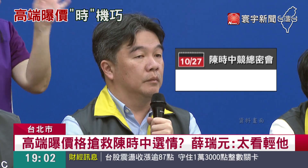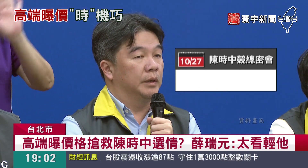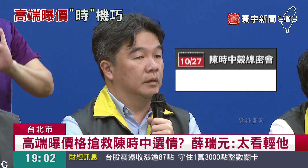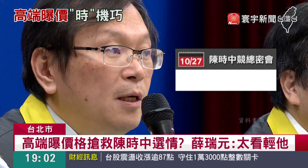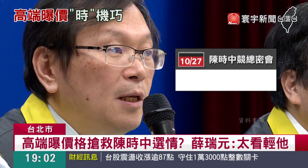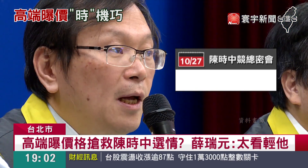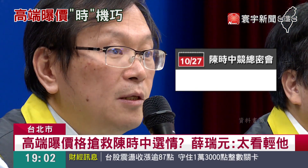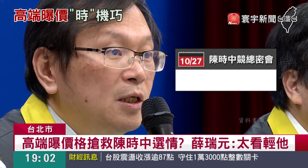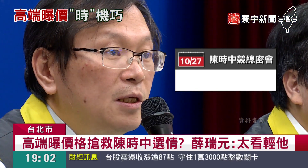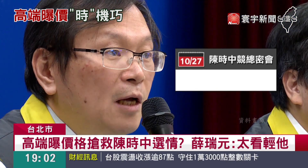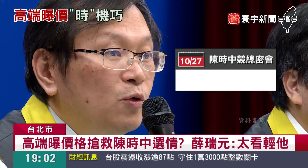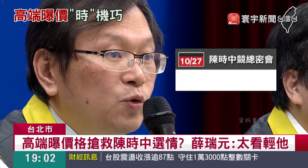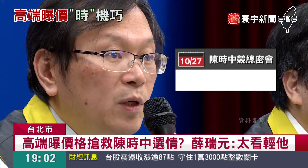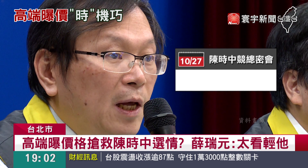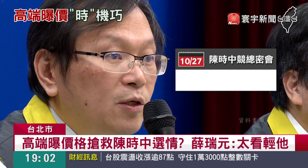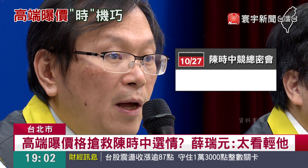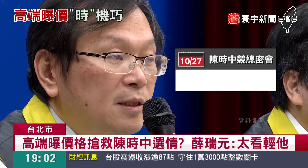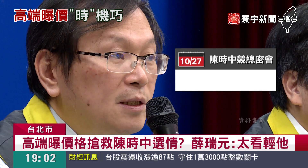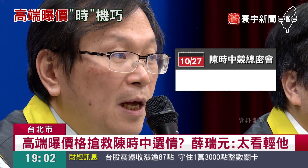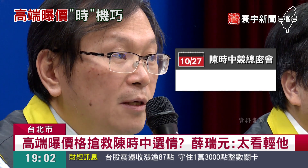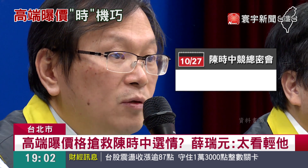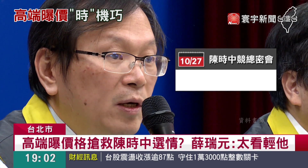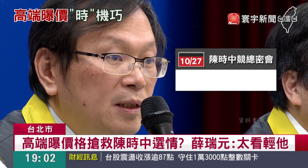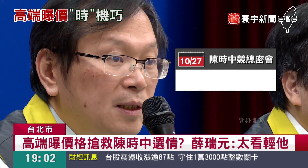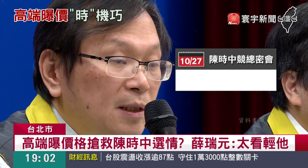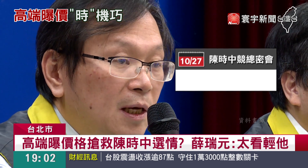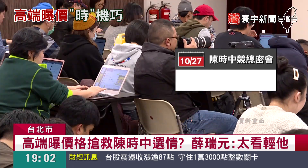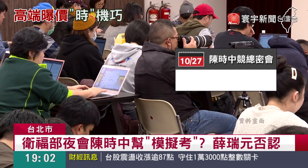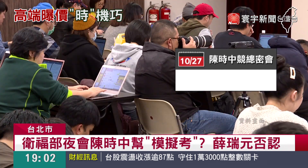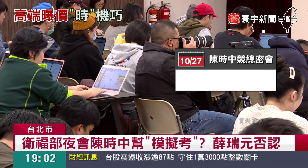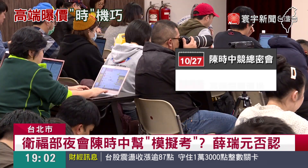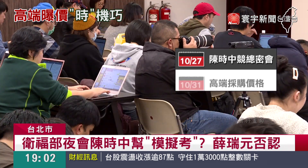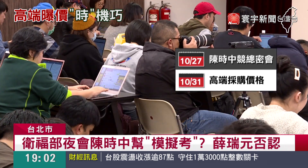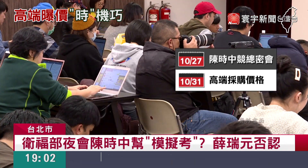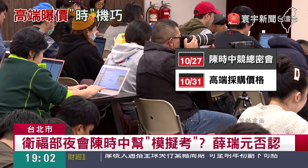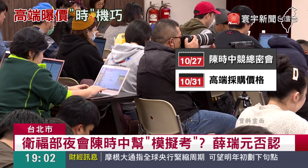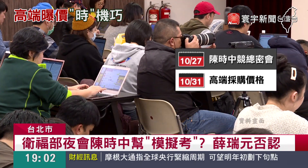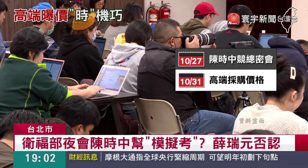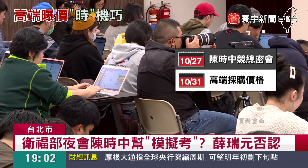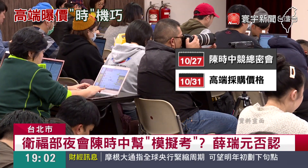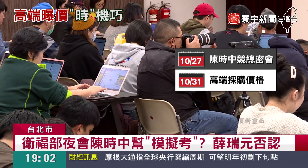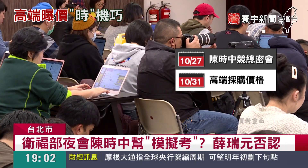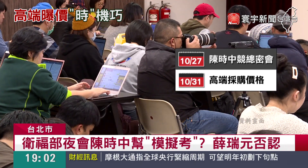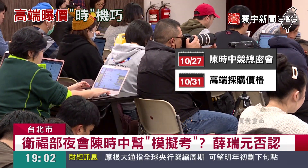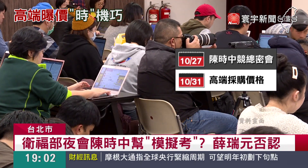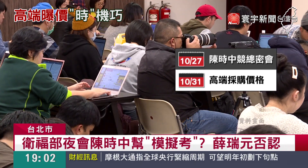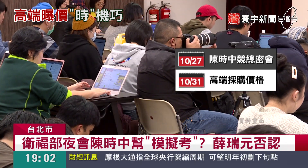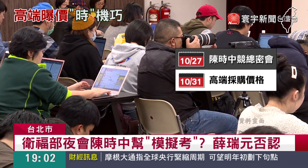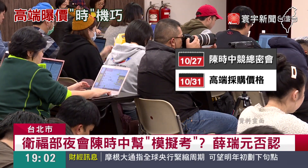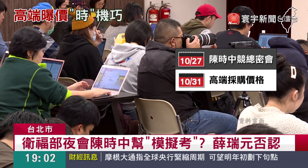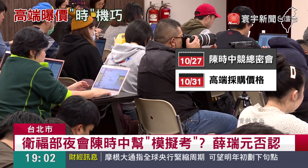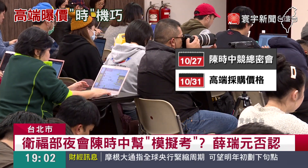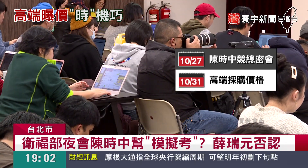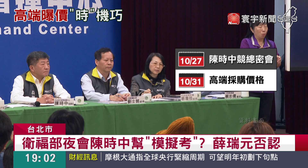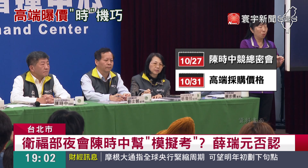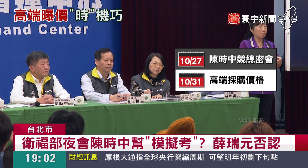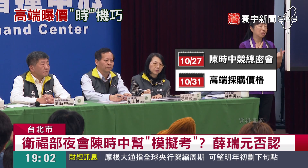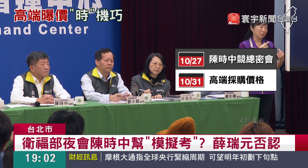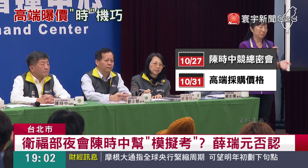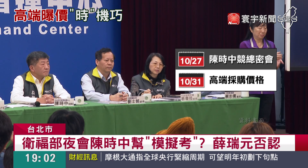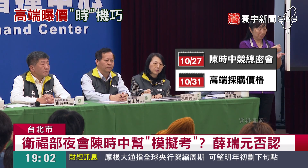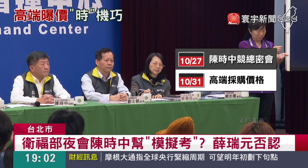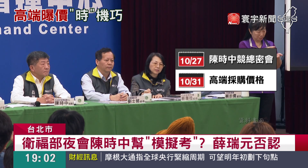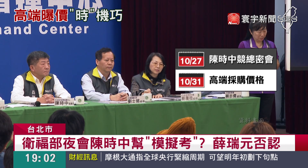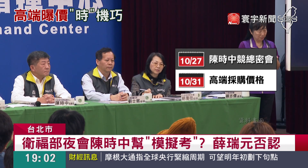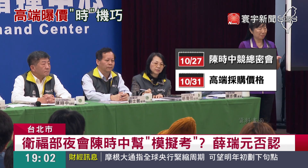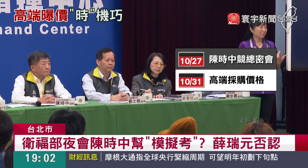胜和发言人庄仁祥到进总密会后，就这么巧，10月31号高端就公布疫苗平均单价。外界猜